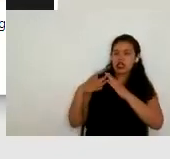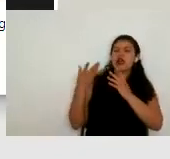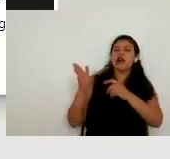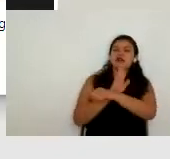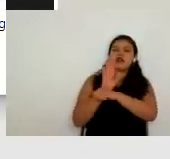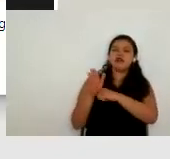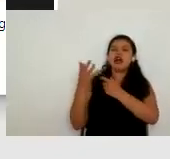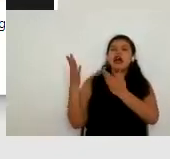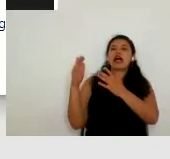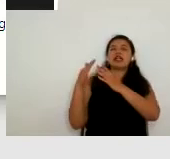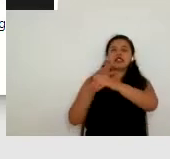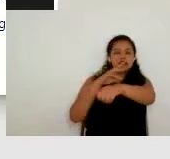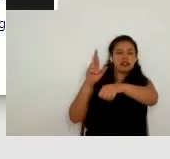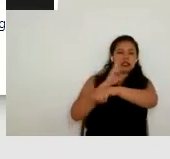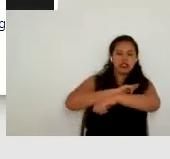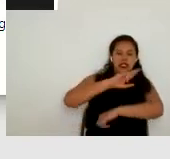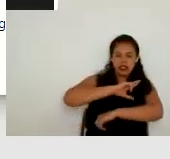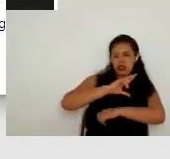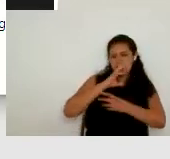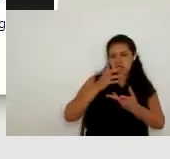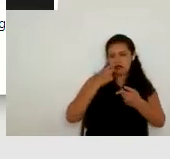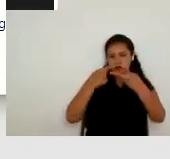alquilada casa su vida con heces